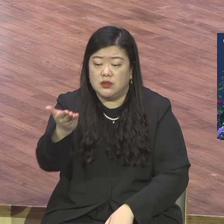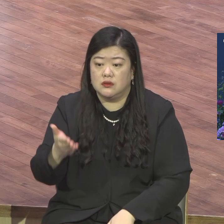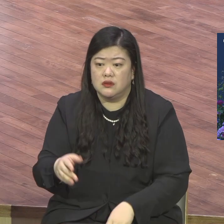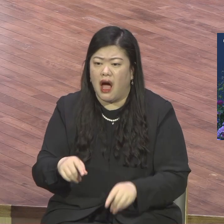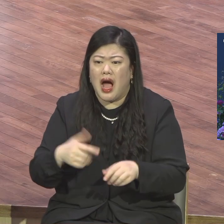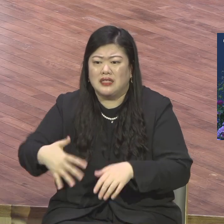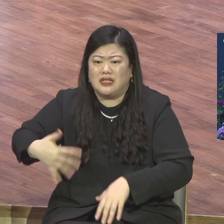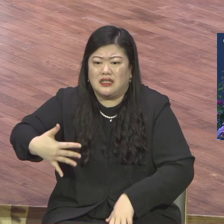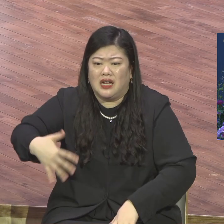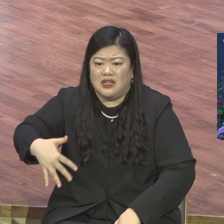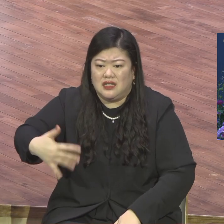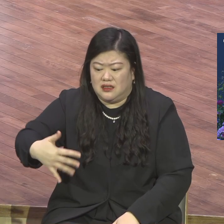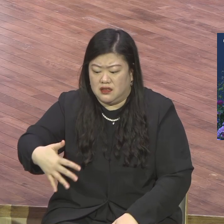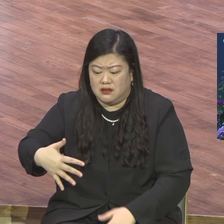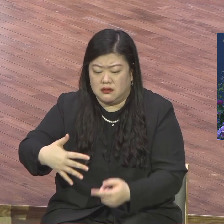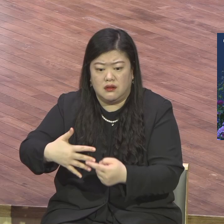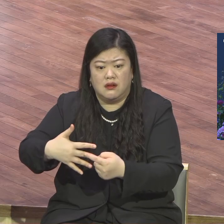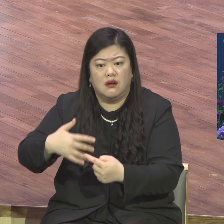안타까웠어.